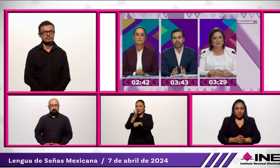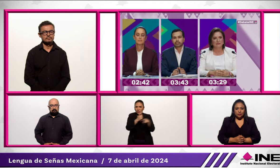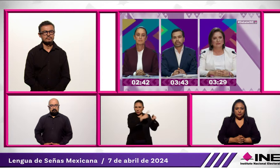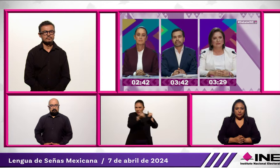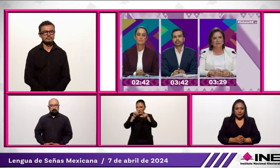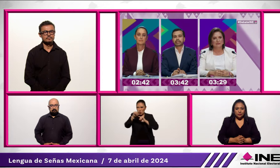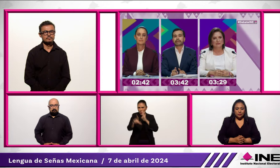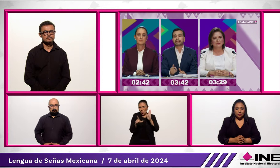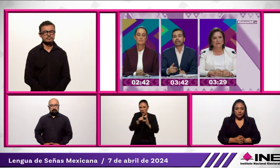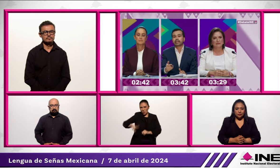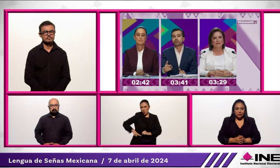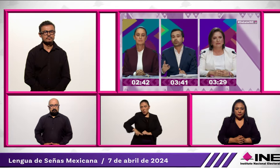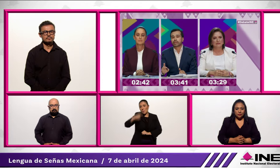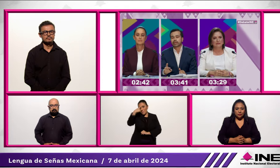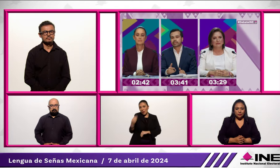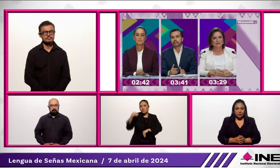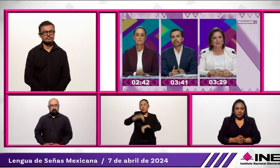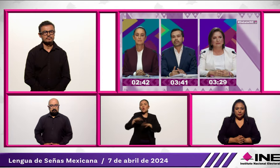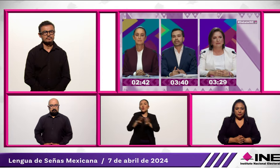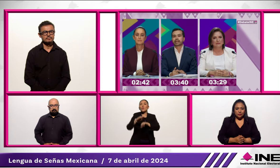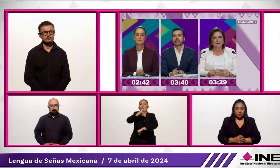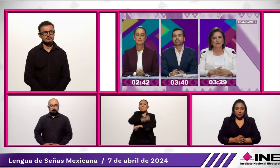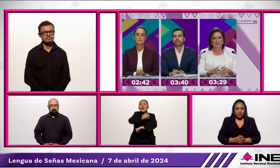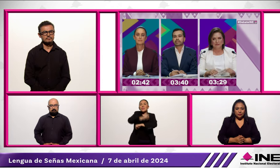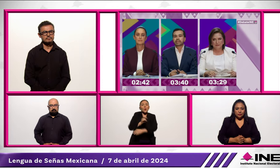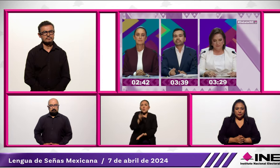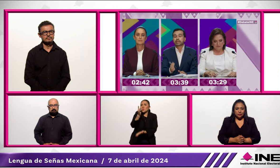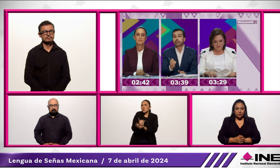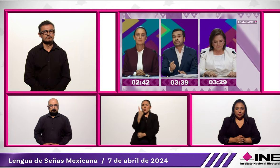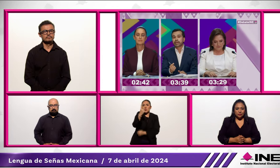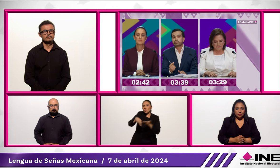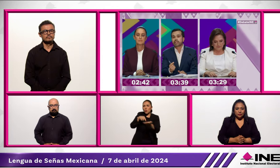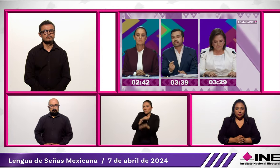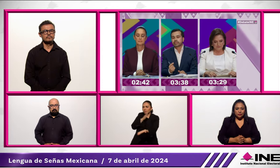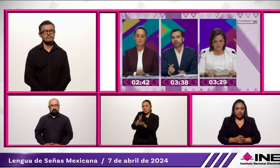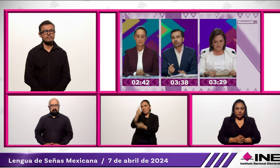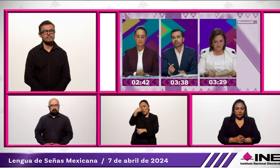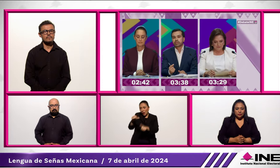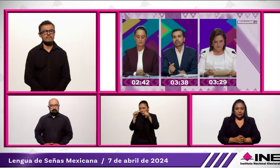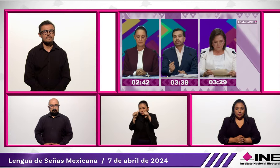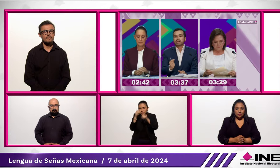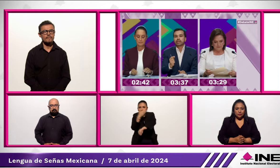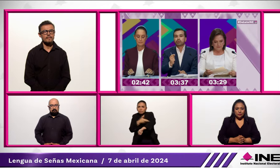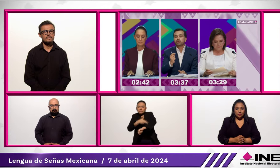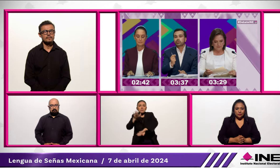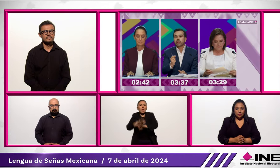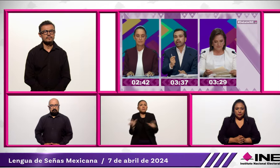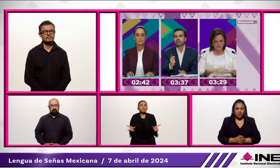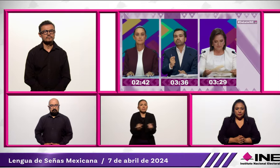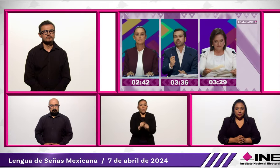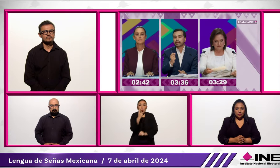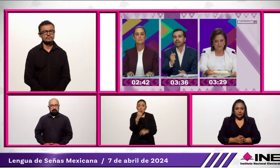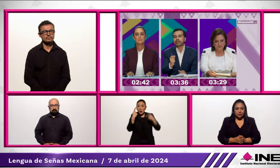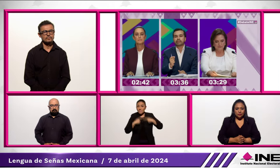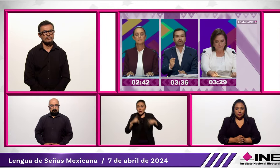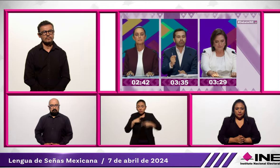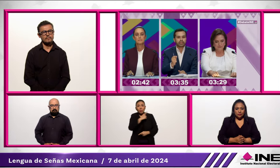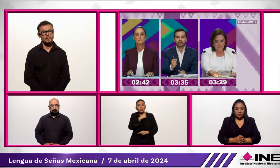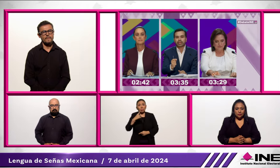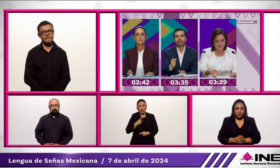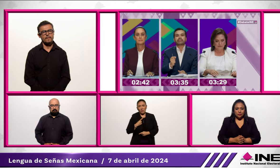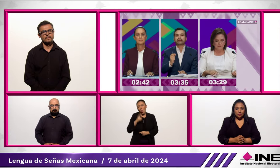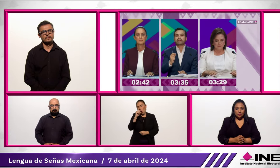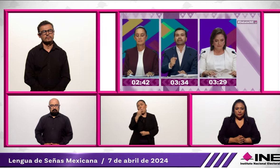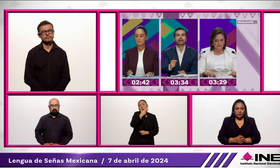tener precisamente ventanillas únicas en la que además simplifiquemos la atención. un ciudadano tiene que ir, o